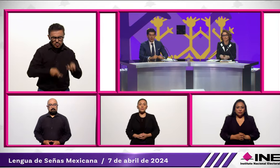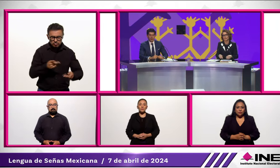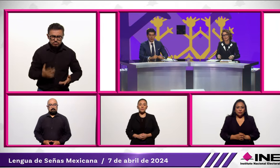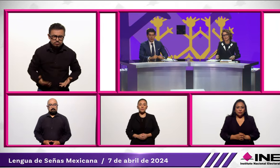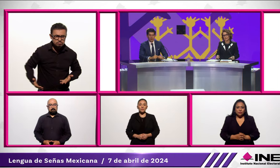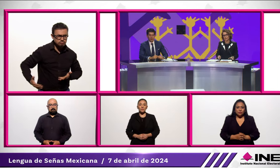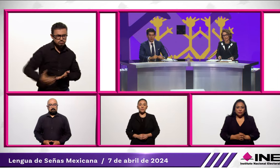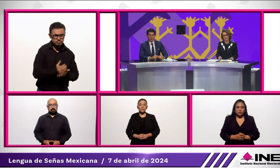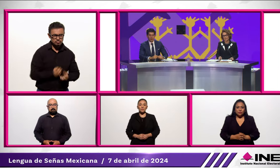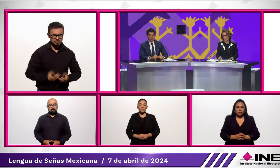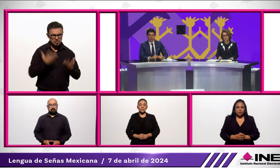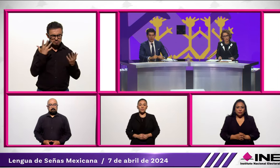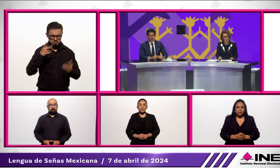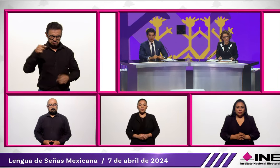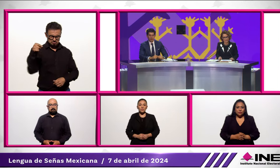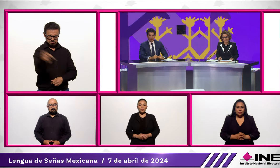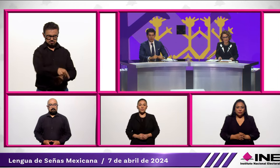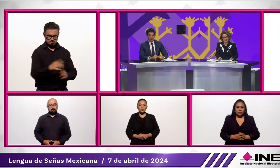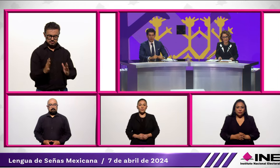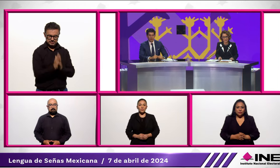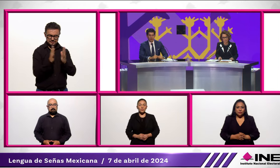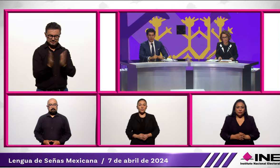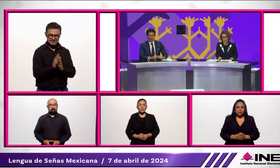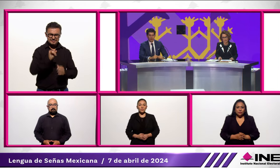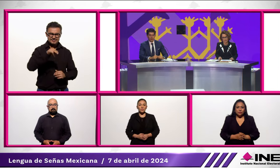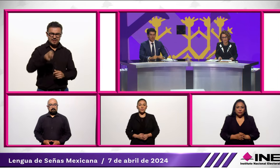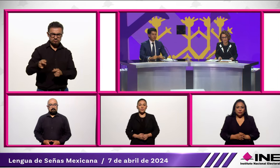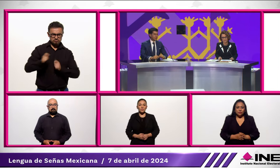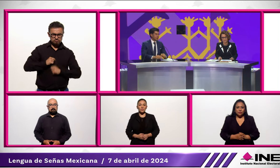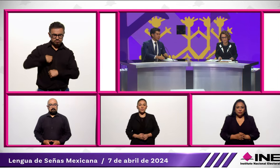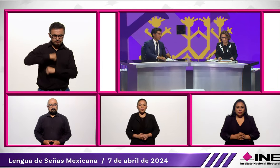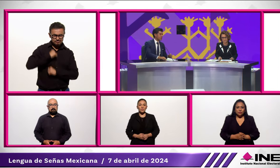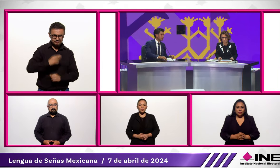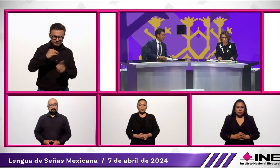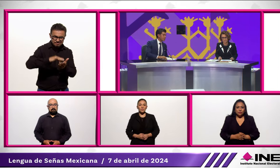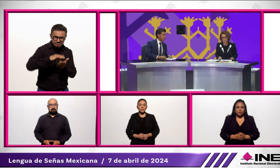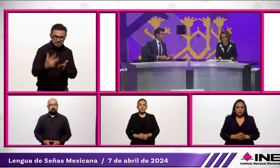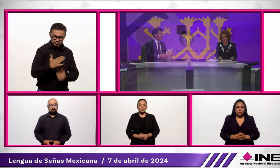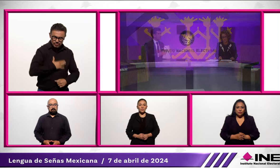A nombre del Instituto Nacional Electoral, muchas gracias y muy buenas noches.